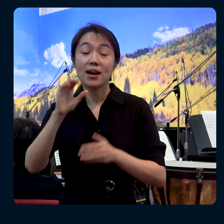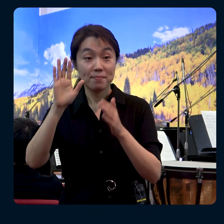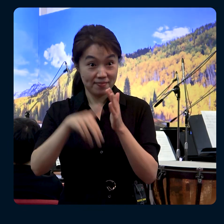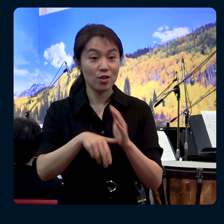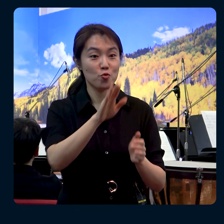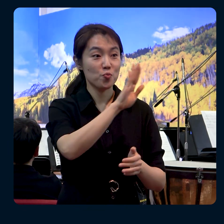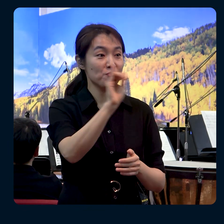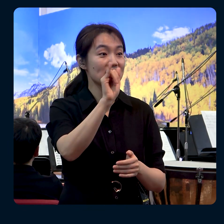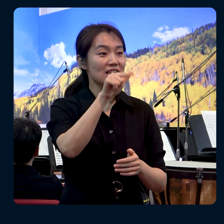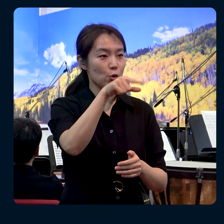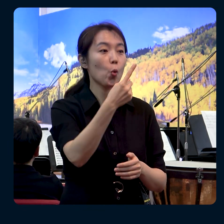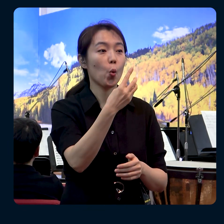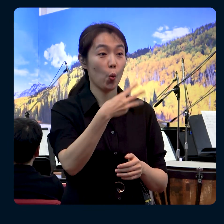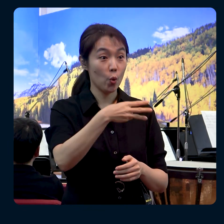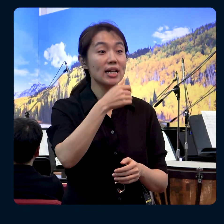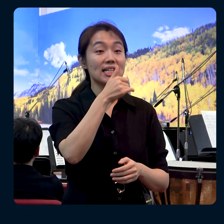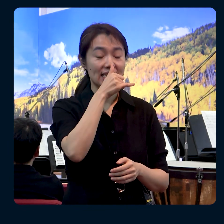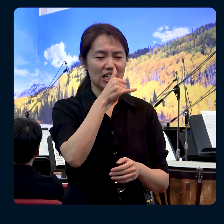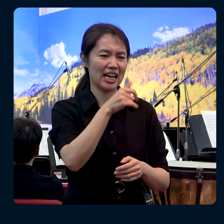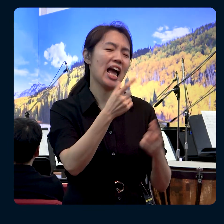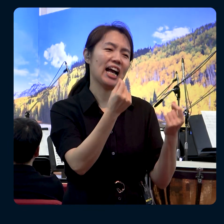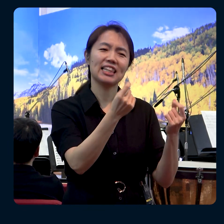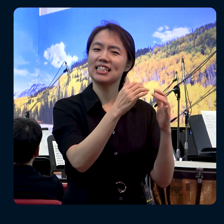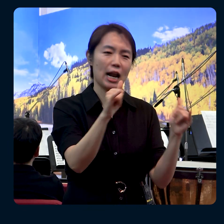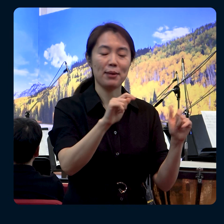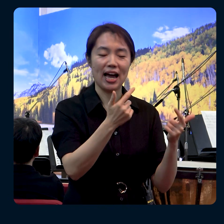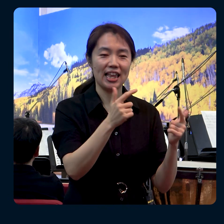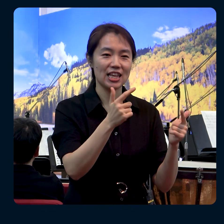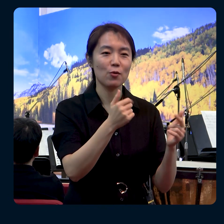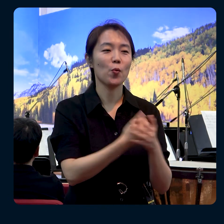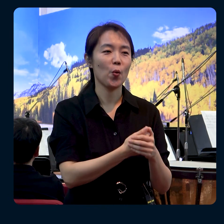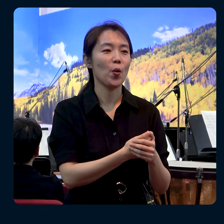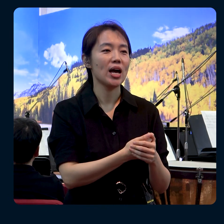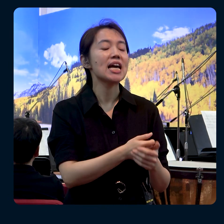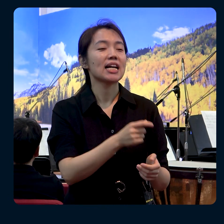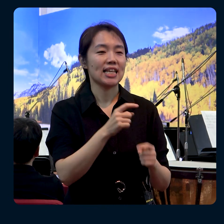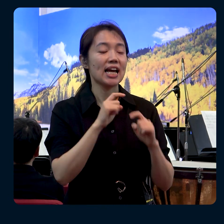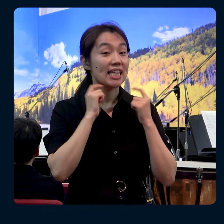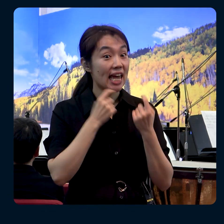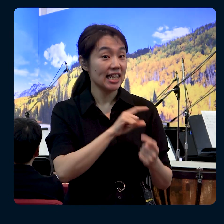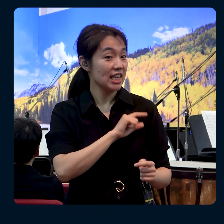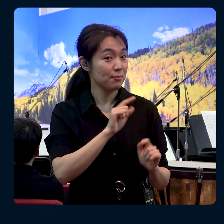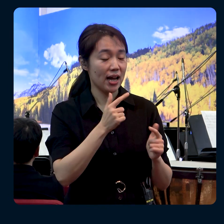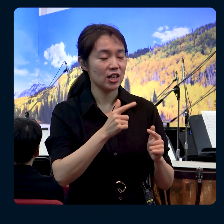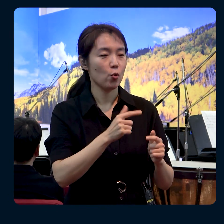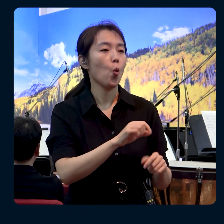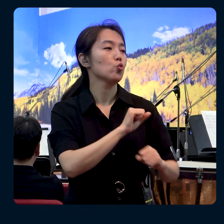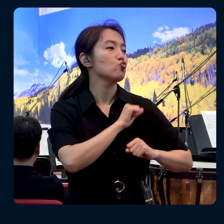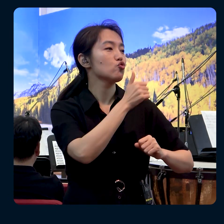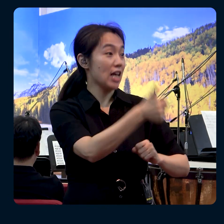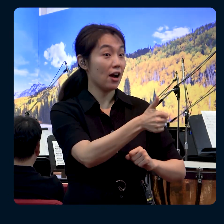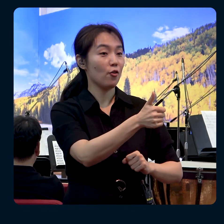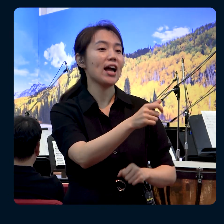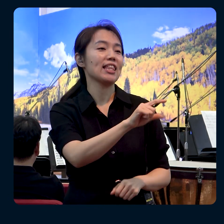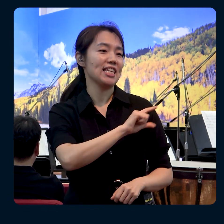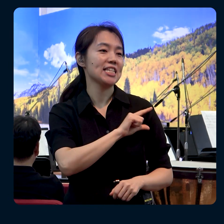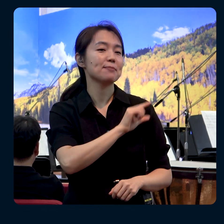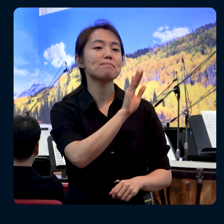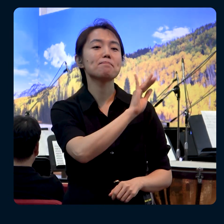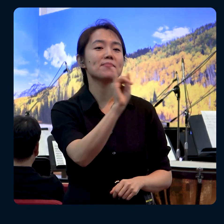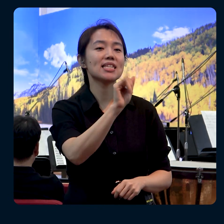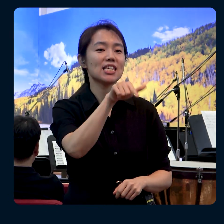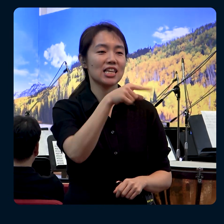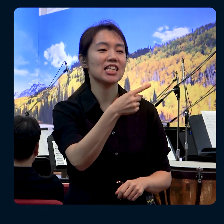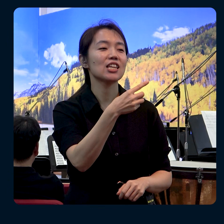역시 일반 명사예요. 그러니까 장군을 말하는 그런 것이 바로 비골이에요. 그쪽 애들은 다 장군에는